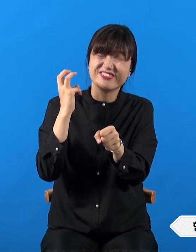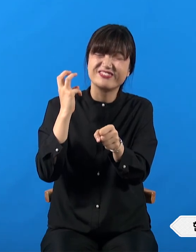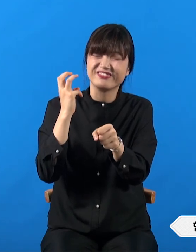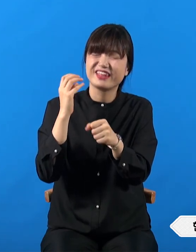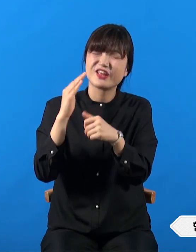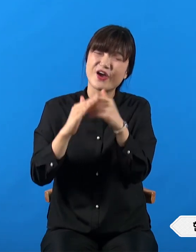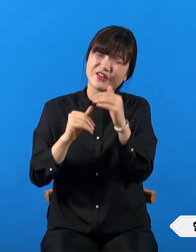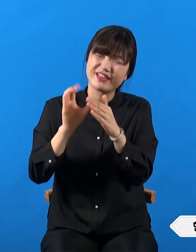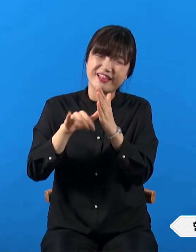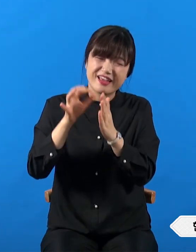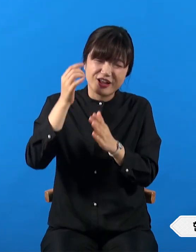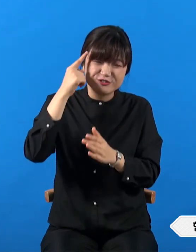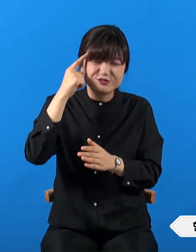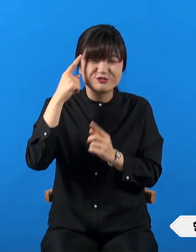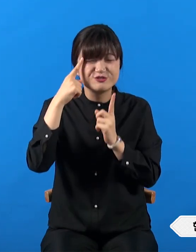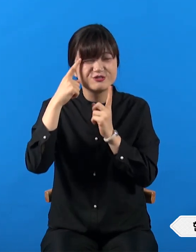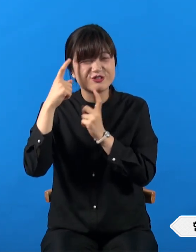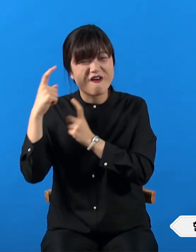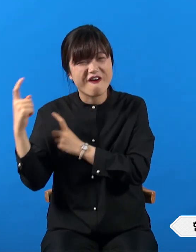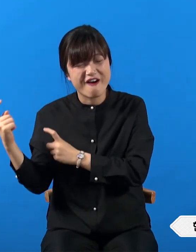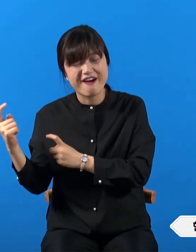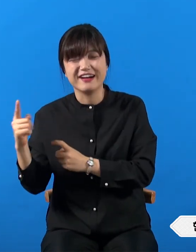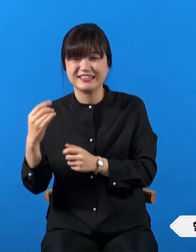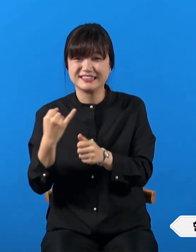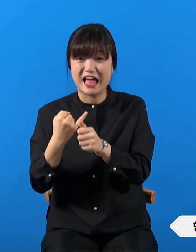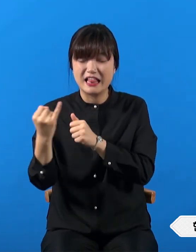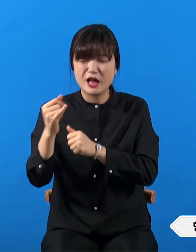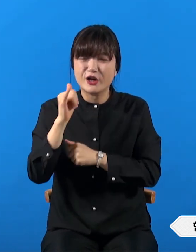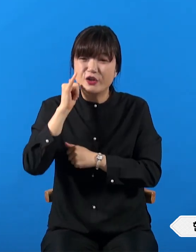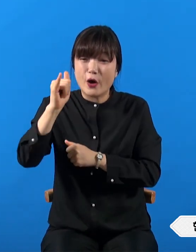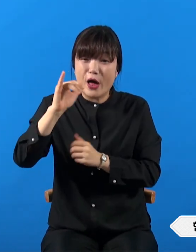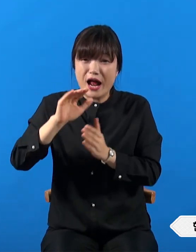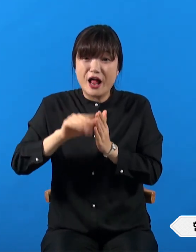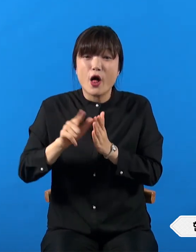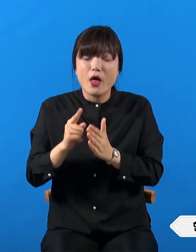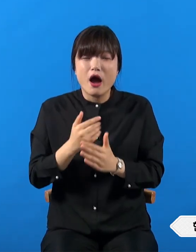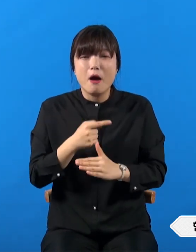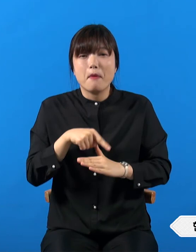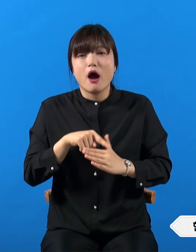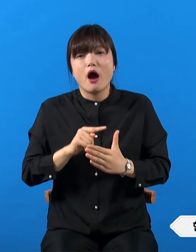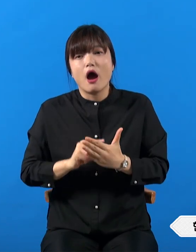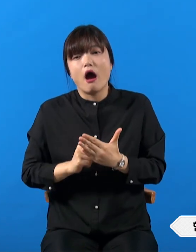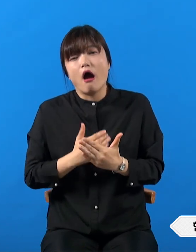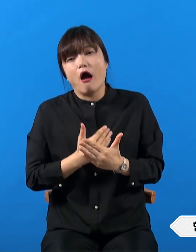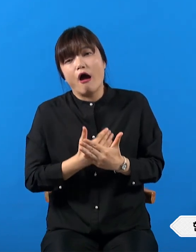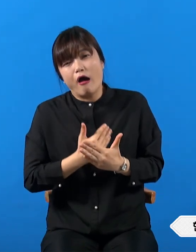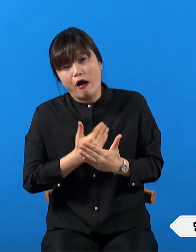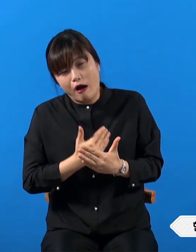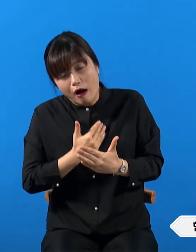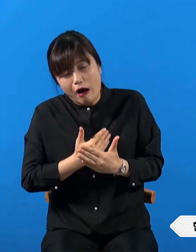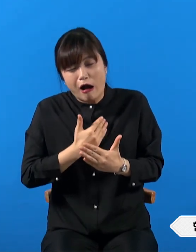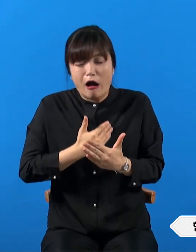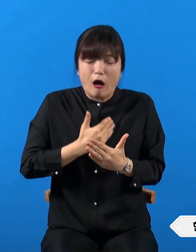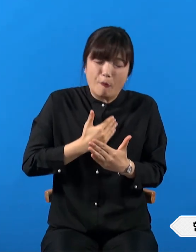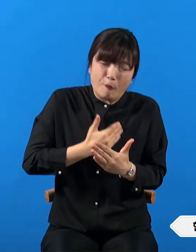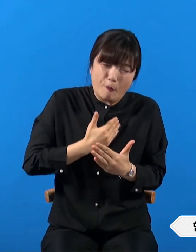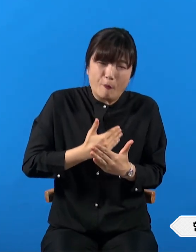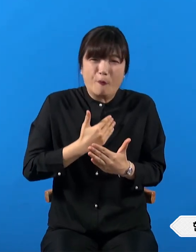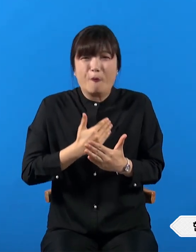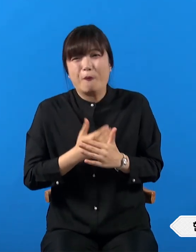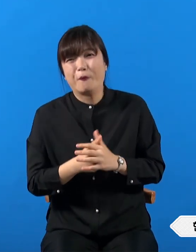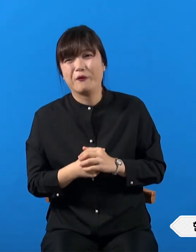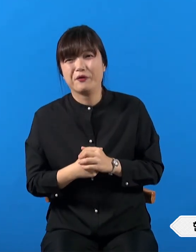해보았습니다. 그때는 정년 씨에게 전화하려고 수화기를 들기만 하면 왜 그렇게 가슴이 두근두근